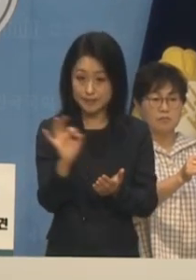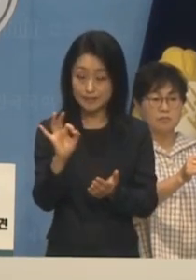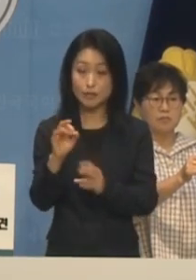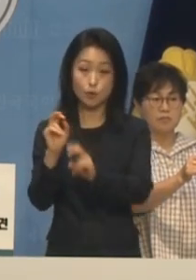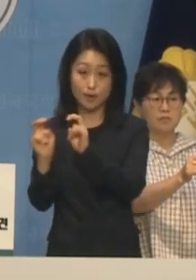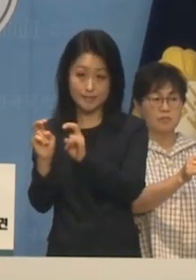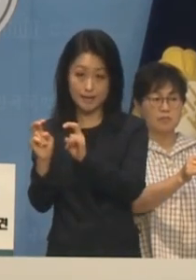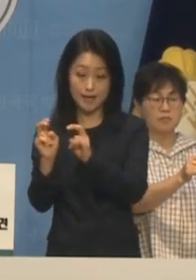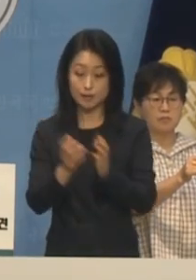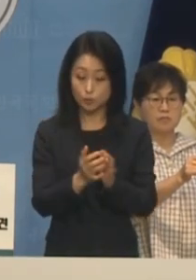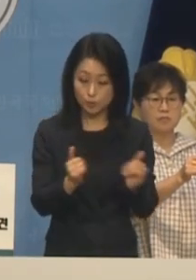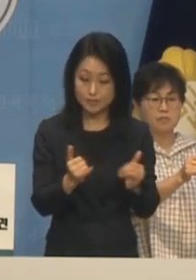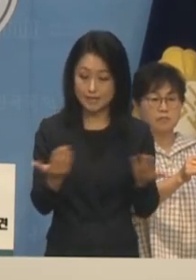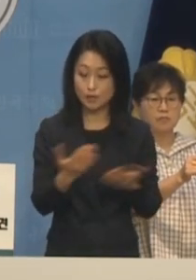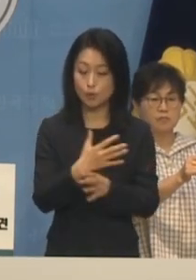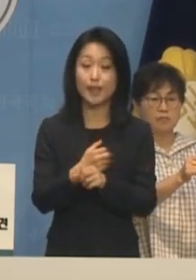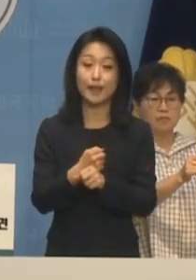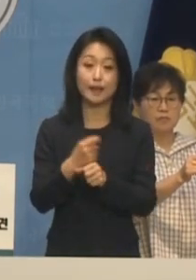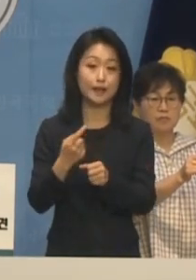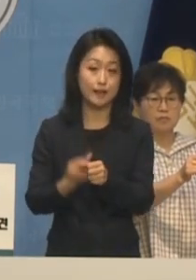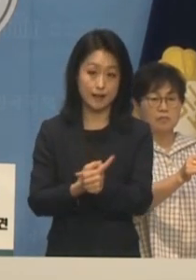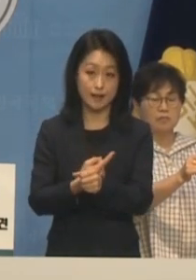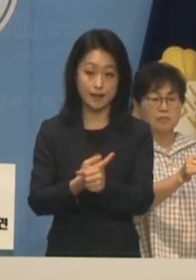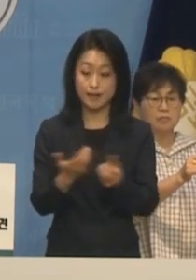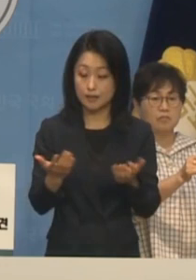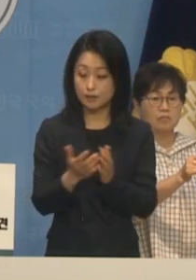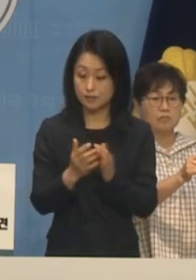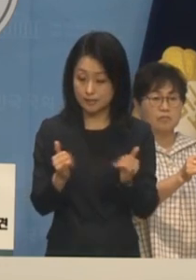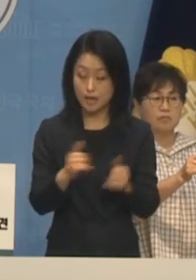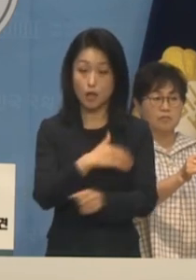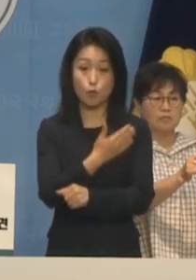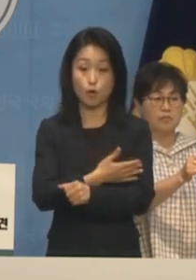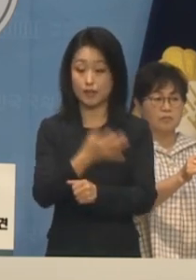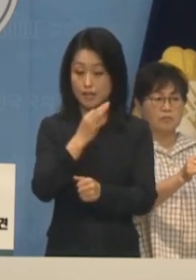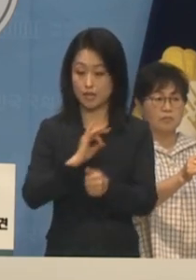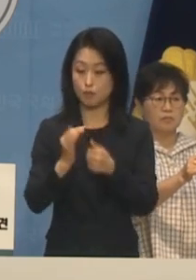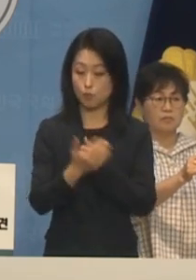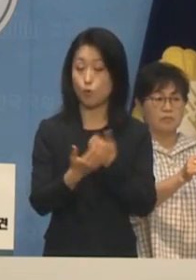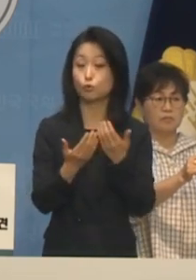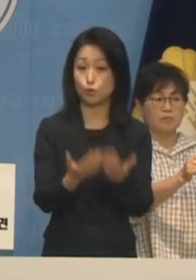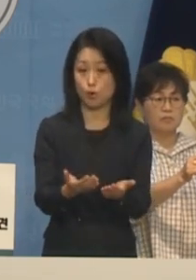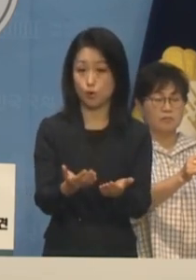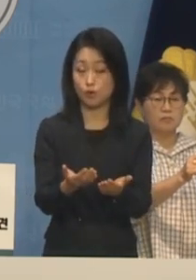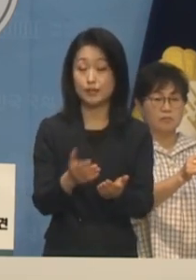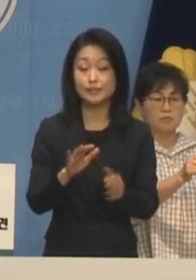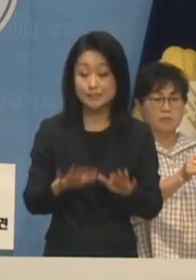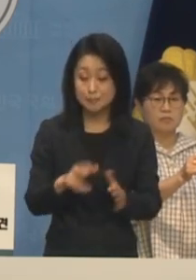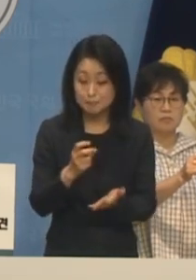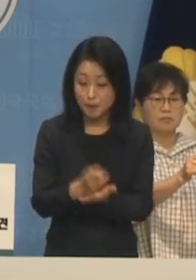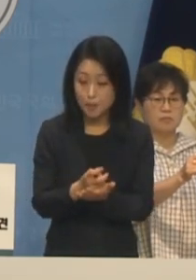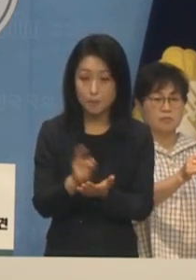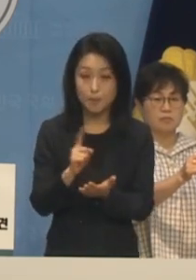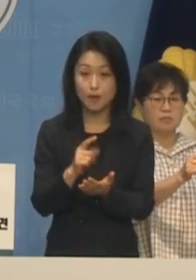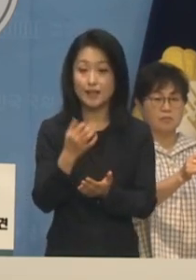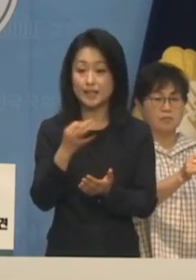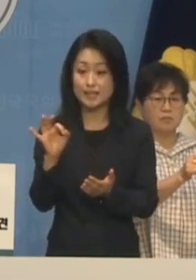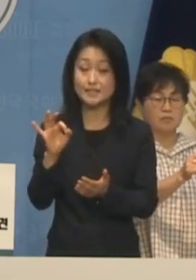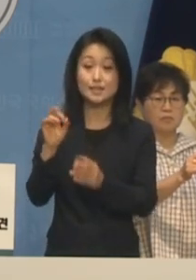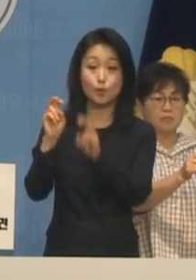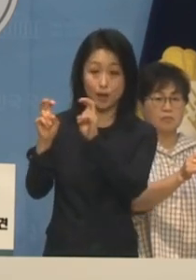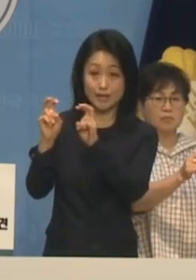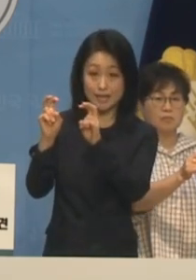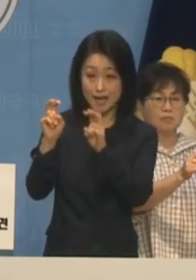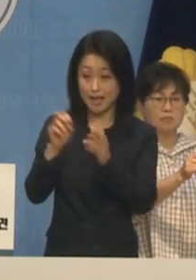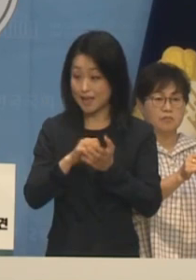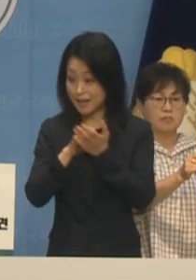제공기관과 가사노동자의 근로계약을 통해 가사노동자의 권익을 보장하고 있지만 현행법은 인증 제공기관을